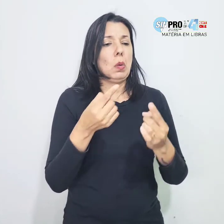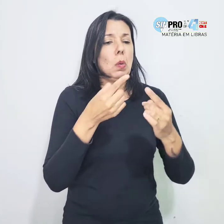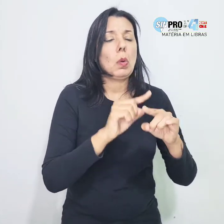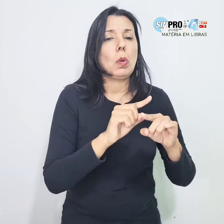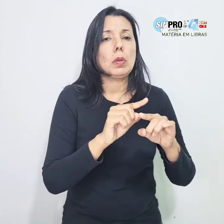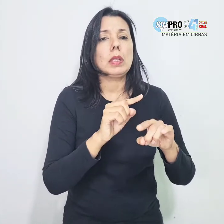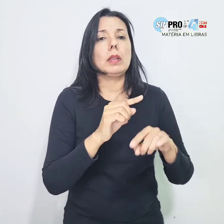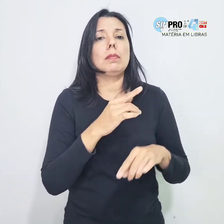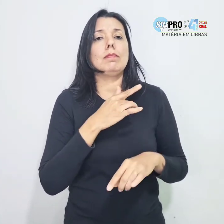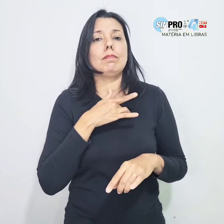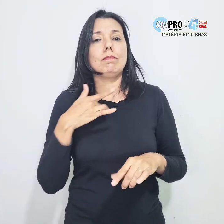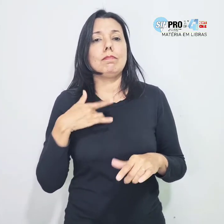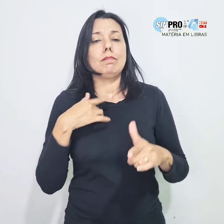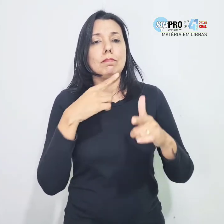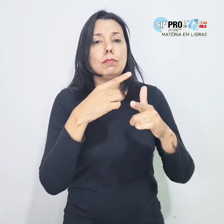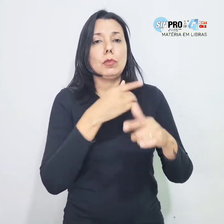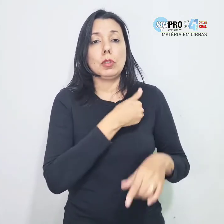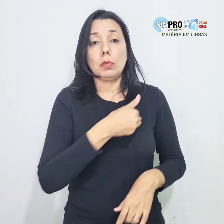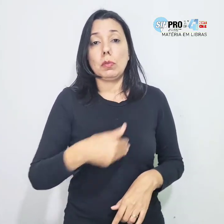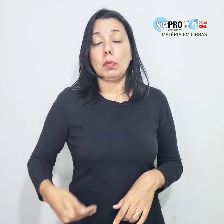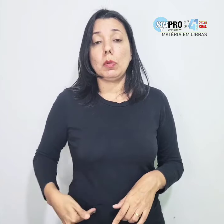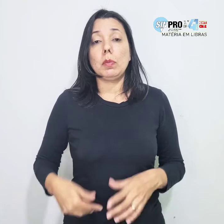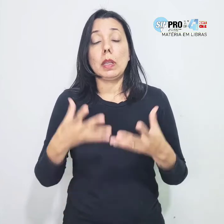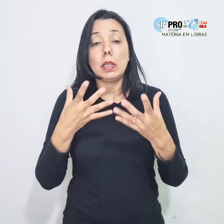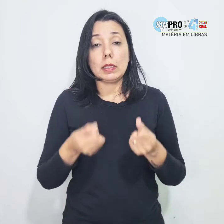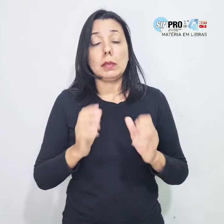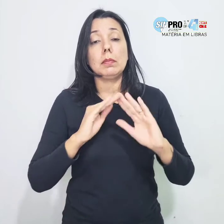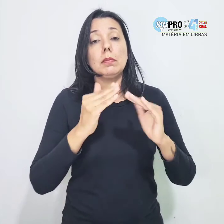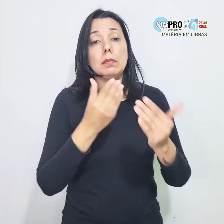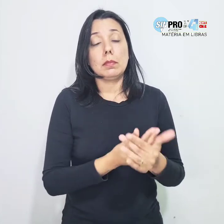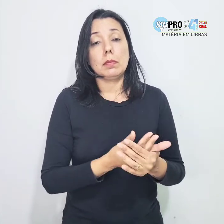saúde pública tomadas pelas escolas.